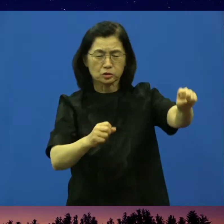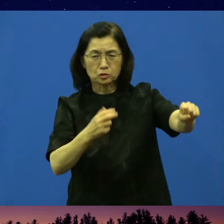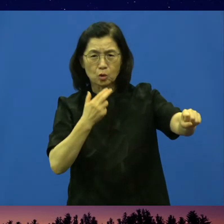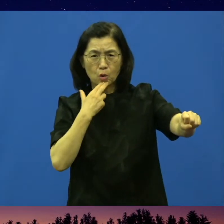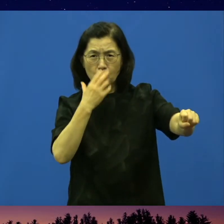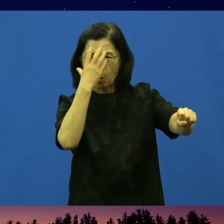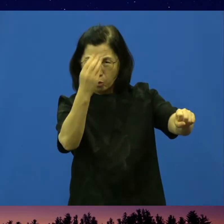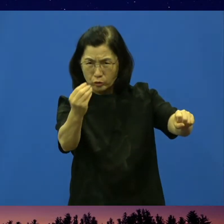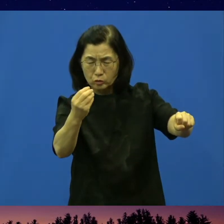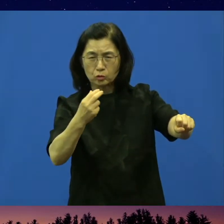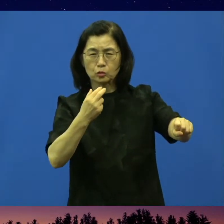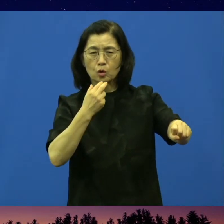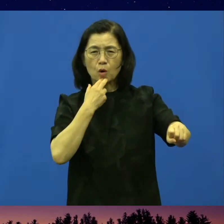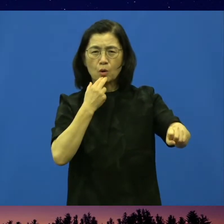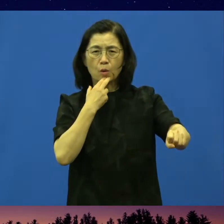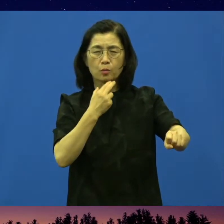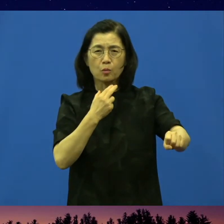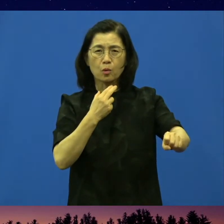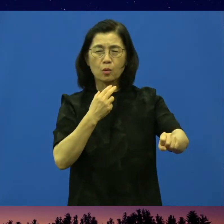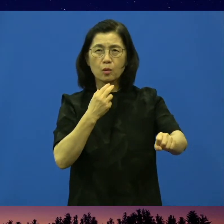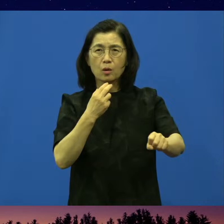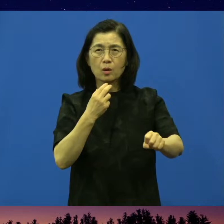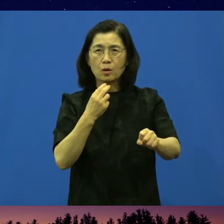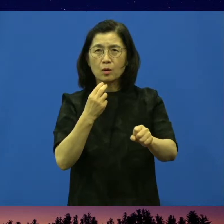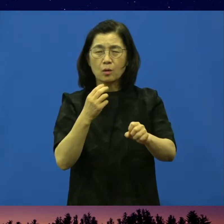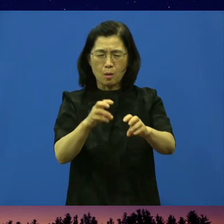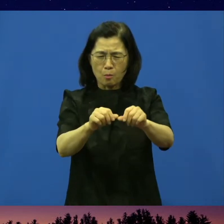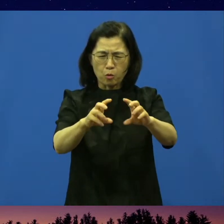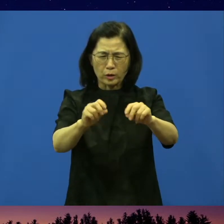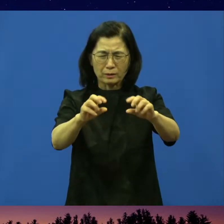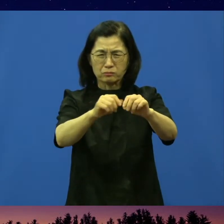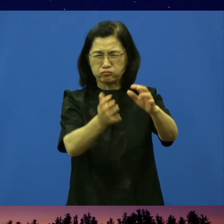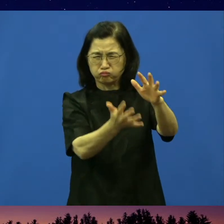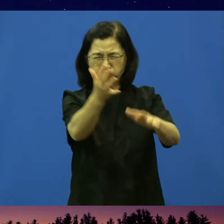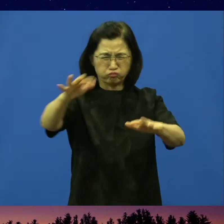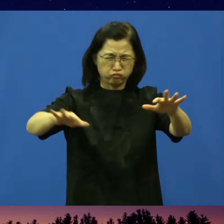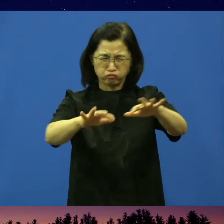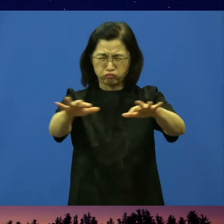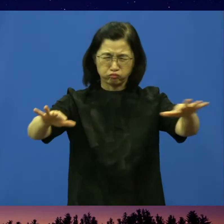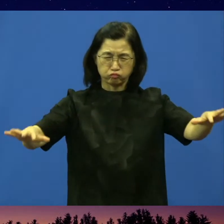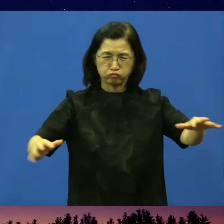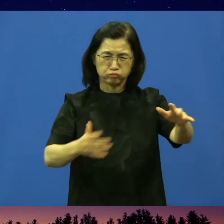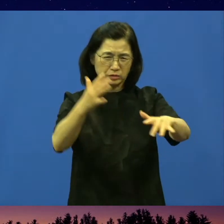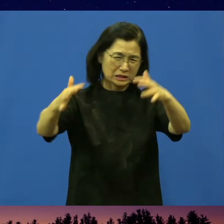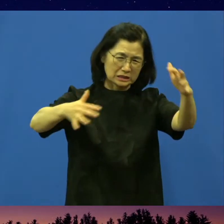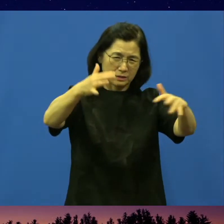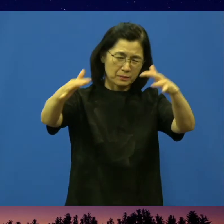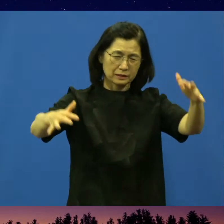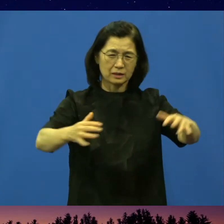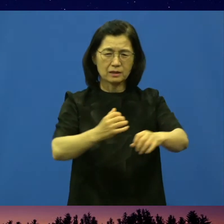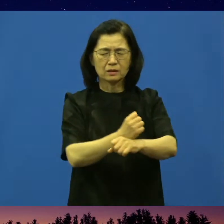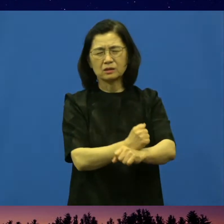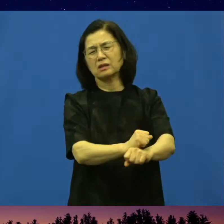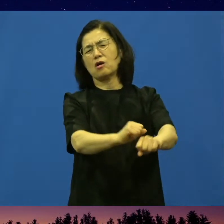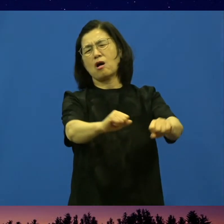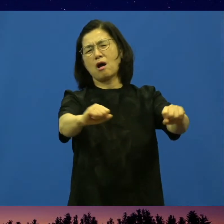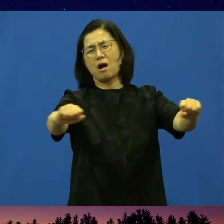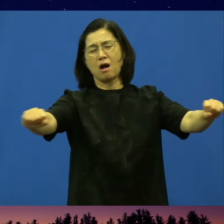보이는 것도 없고 그냥 모래밖에 없고 흙먼지가 막 날리는 그